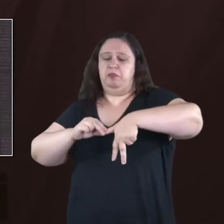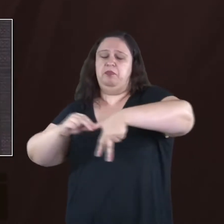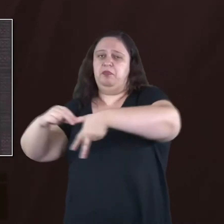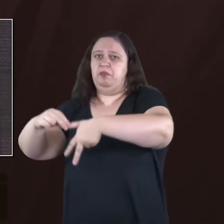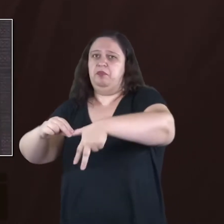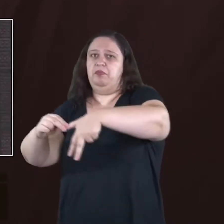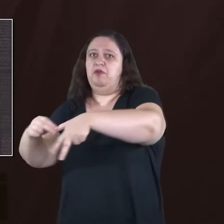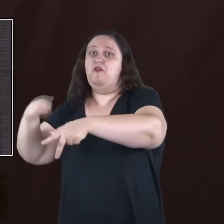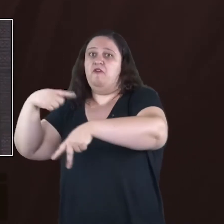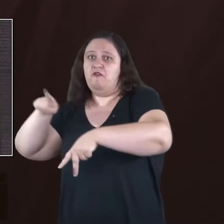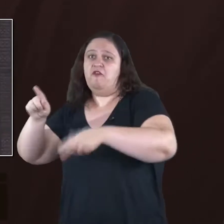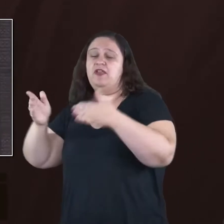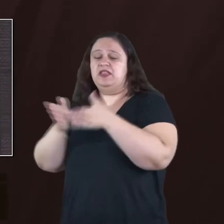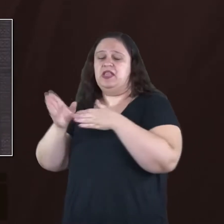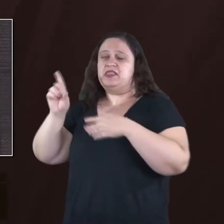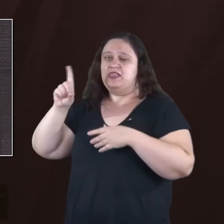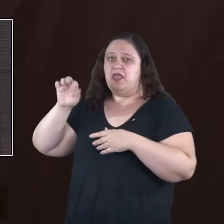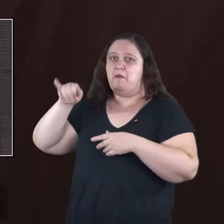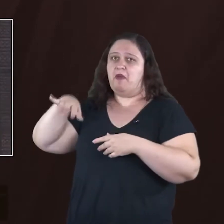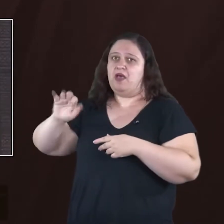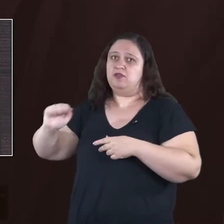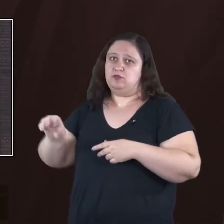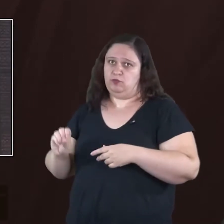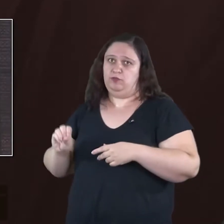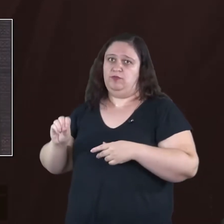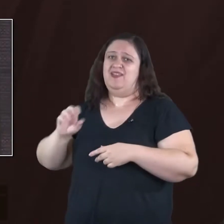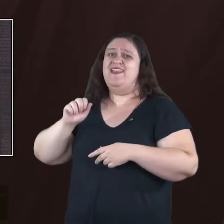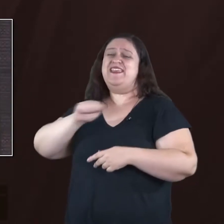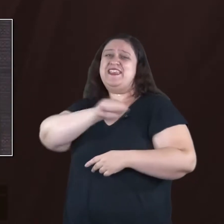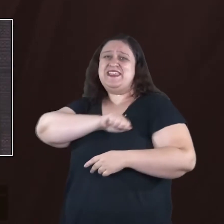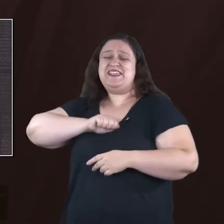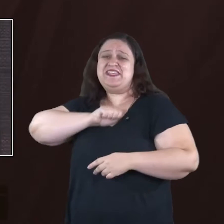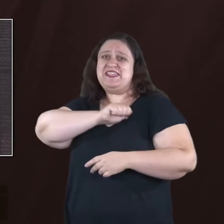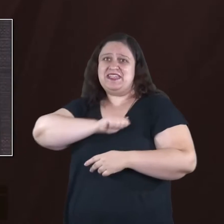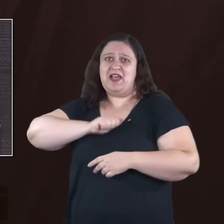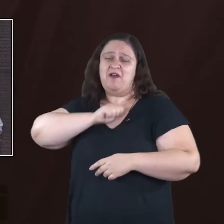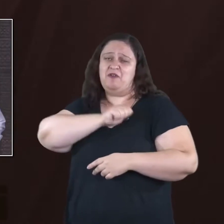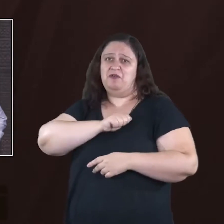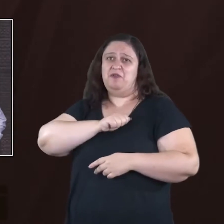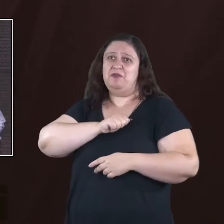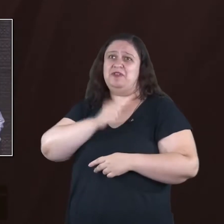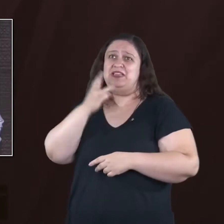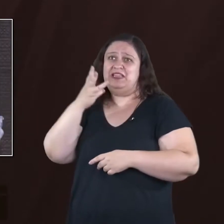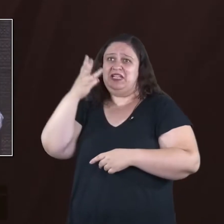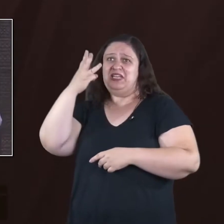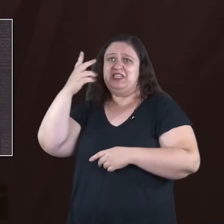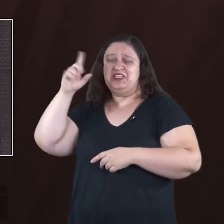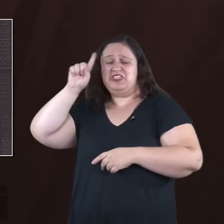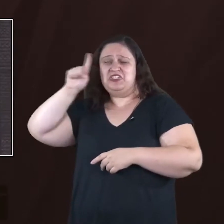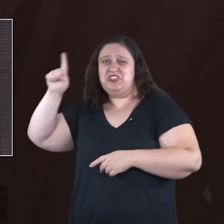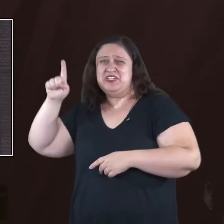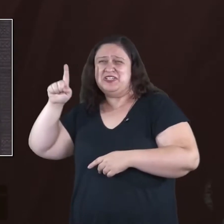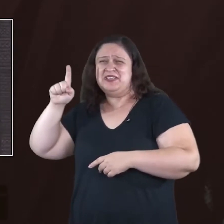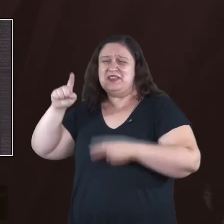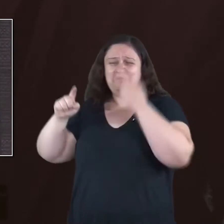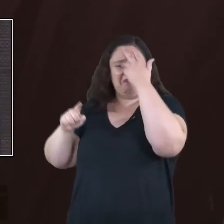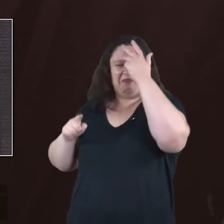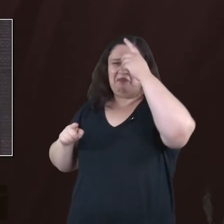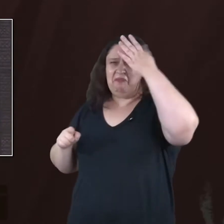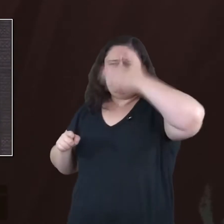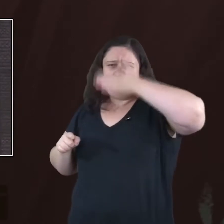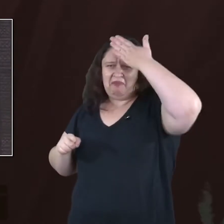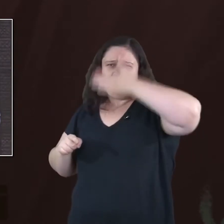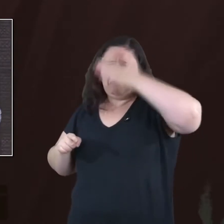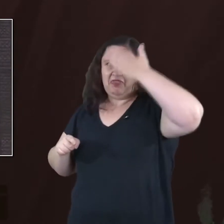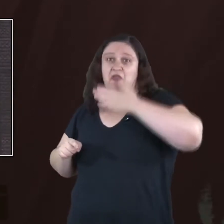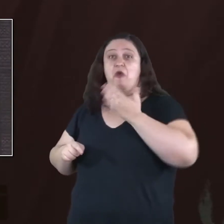Esteve 3 dias sem ver, durante os quais nada comeu e nem bebeu. Queridos irmãos,